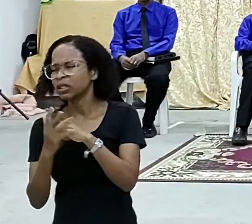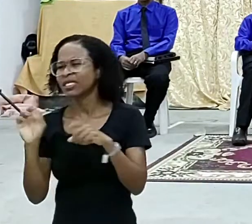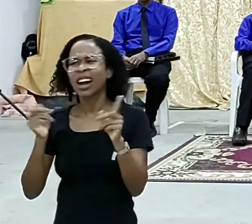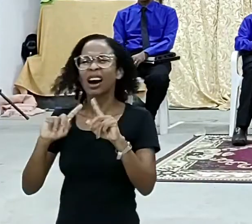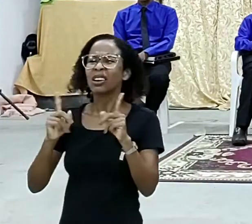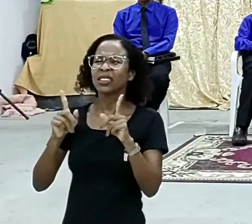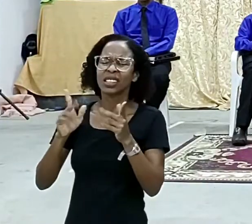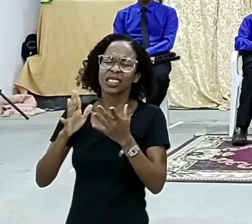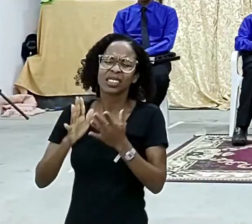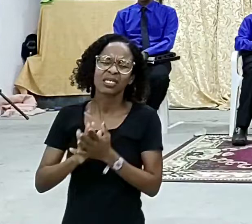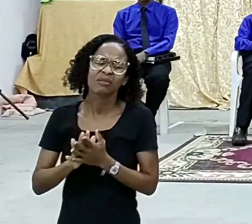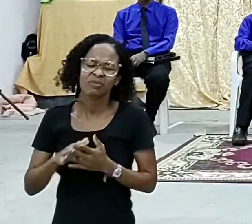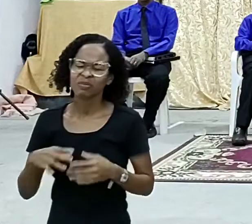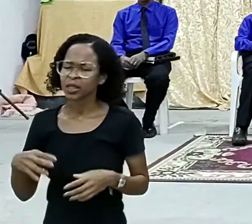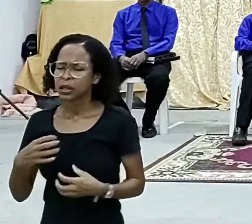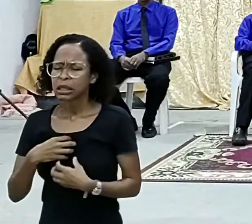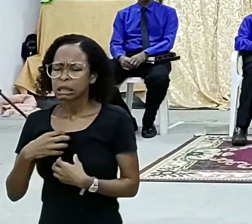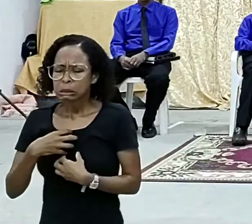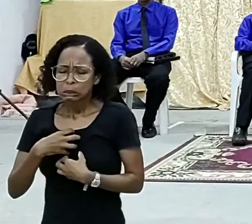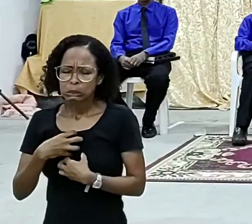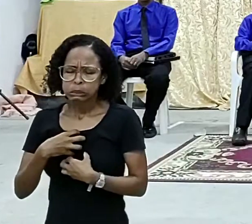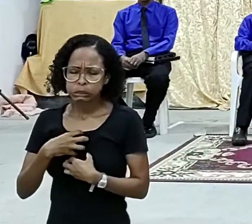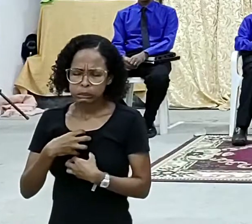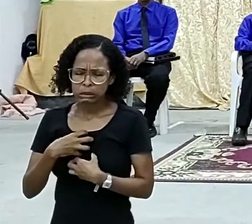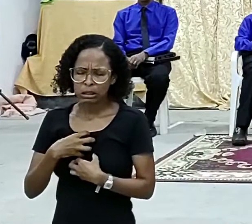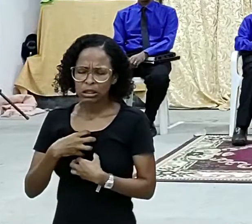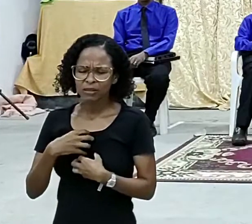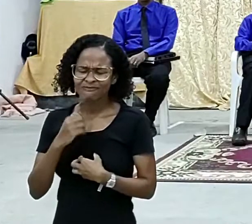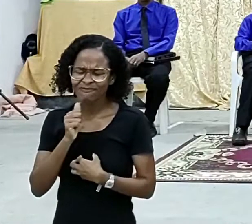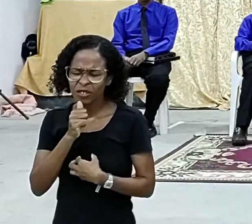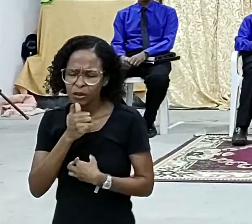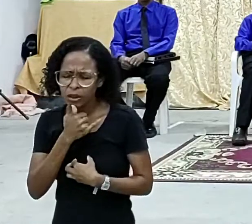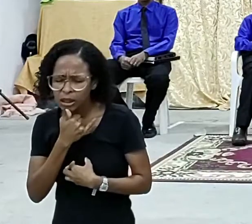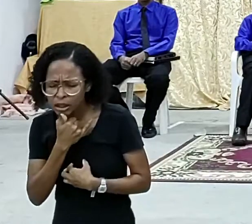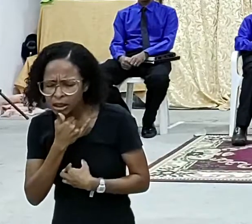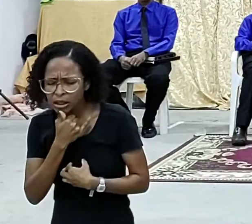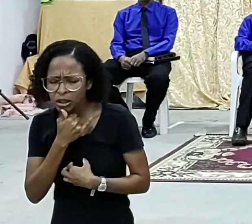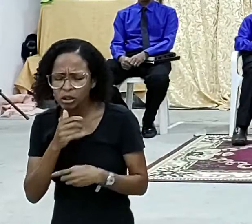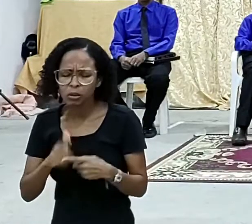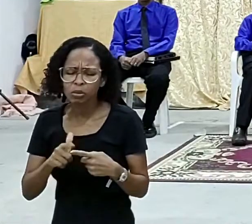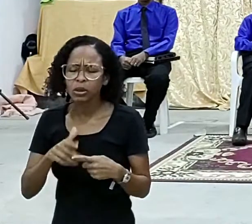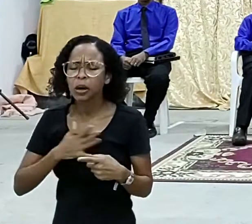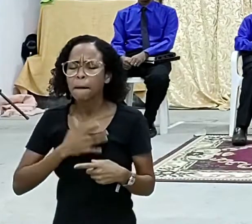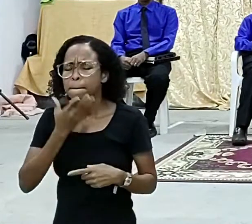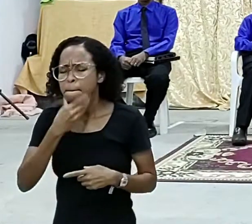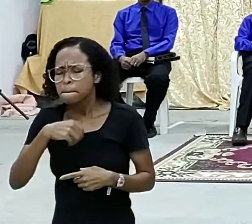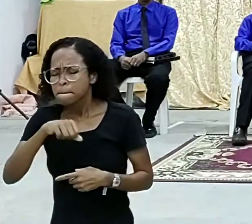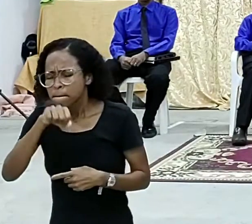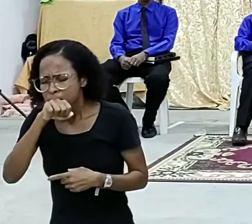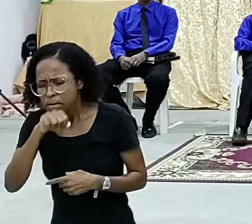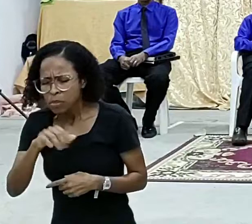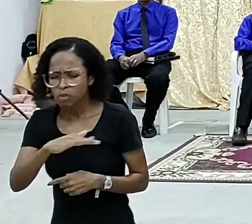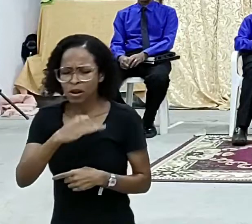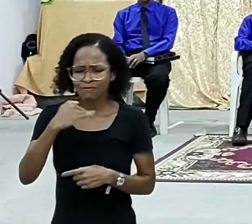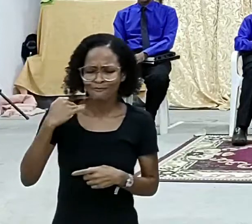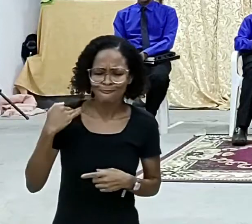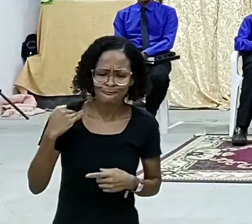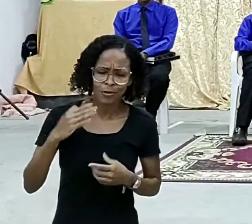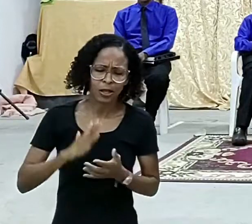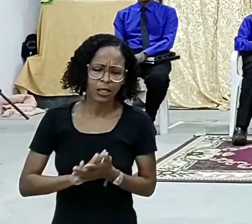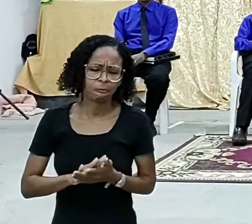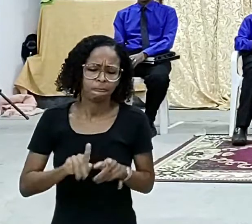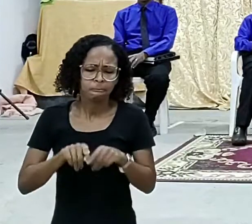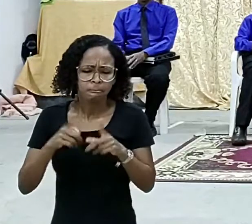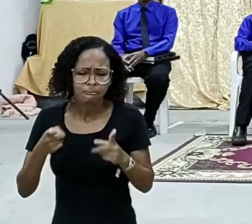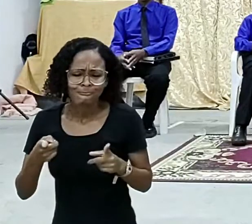É algo de entristecer o meu coração, mas eu louvo a Deus, pois o meu nome está escrito no livro da